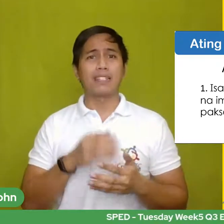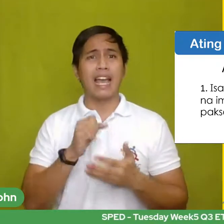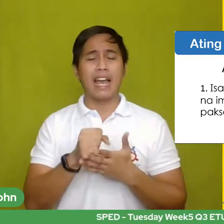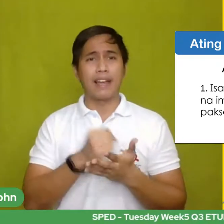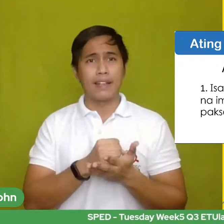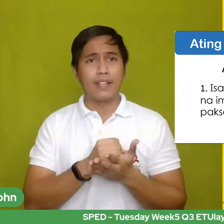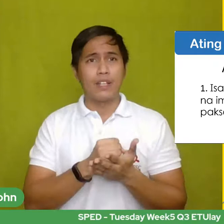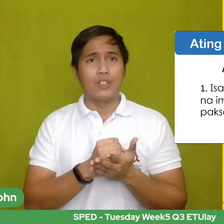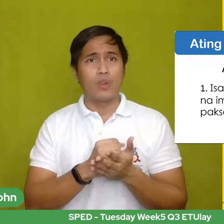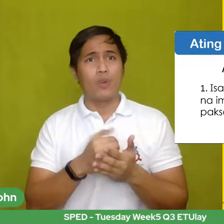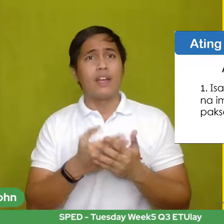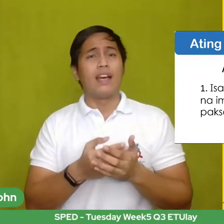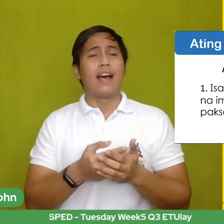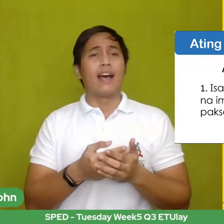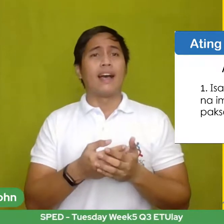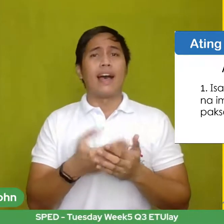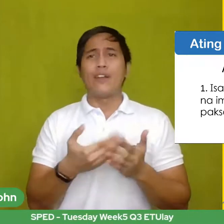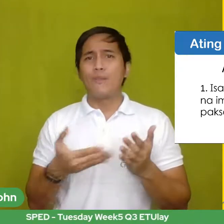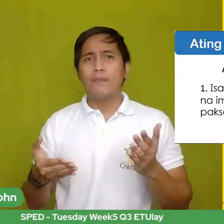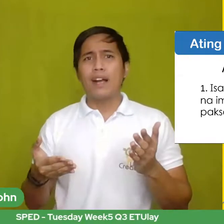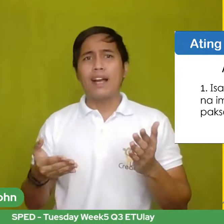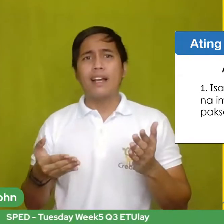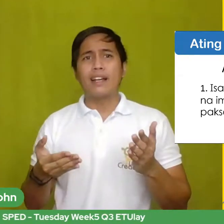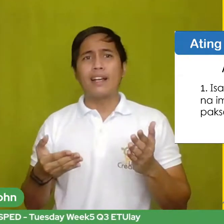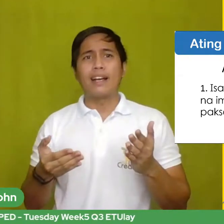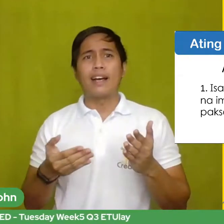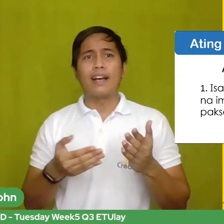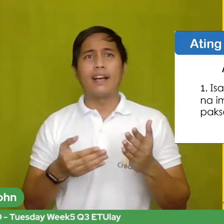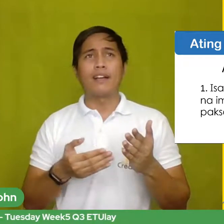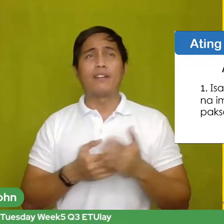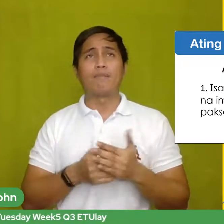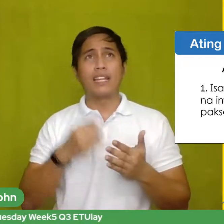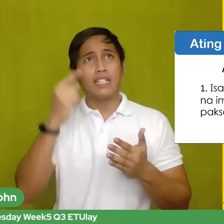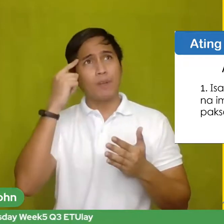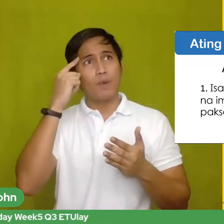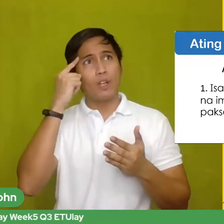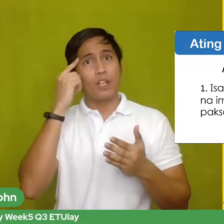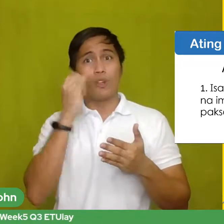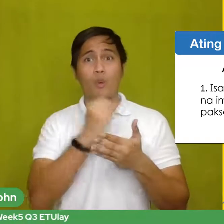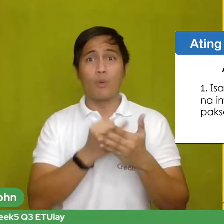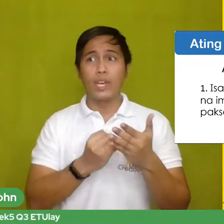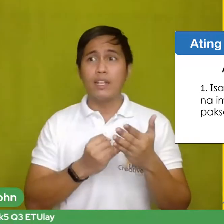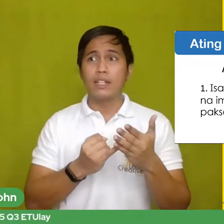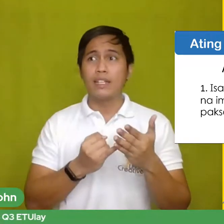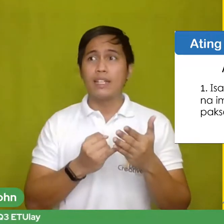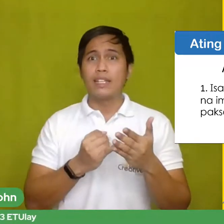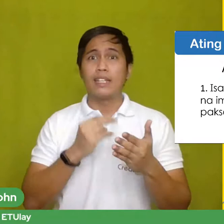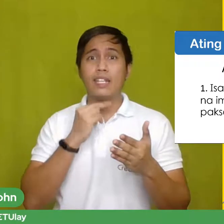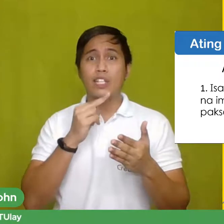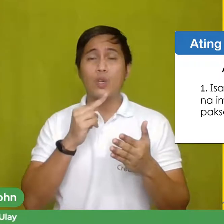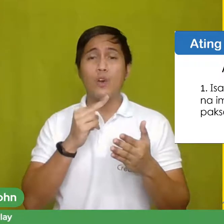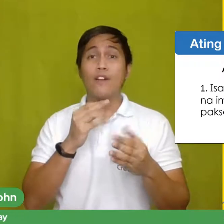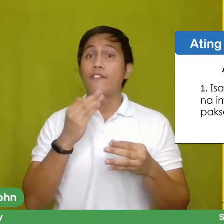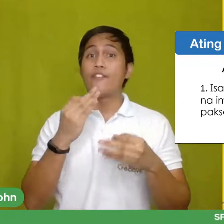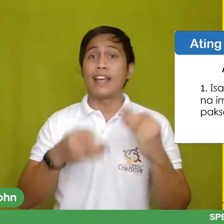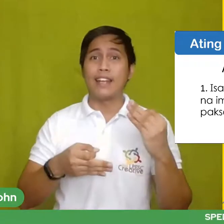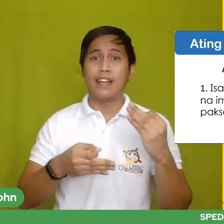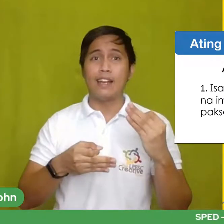mapaksa. So, anumang mga maisipan mong drawing, hindi siya yung final